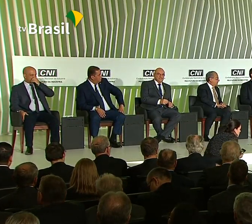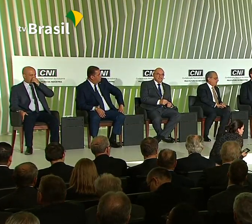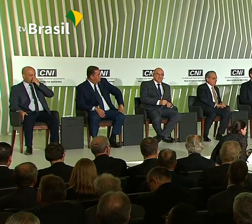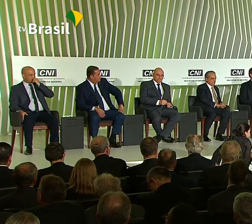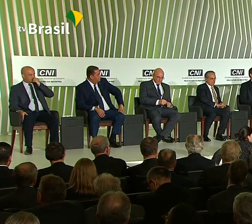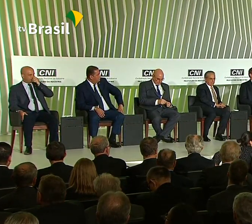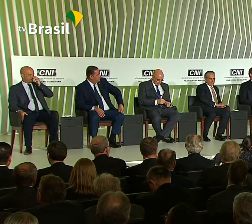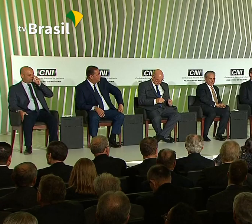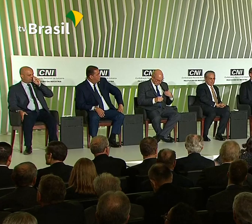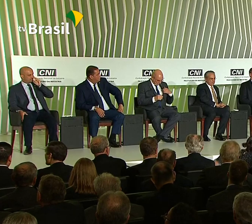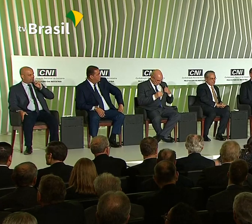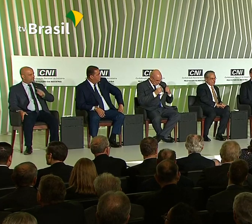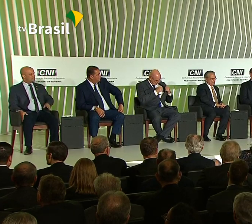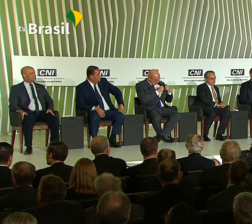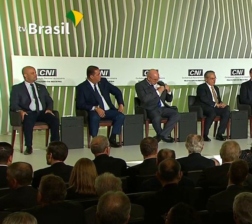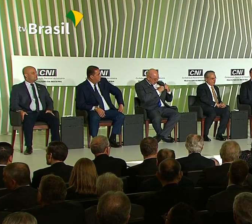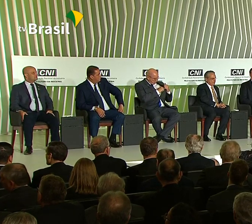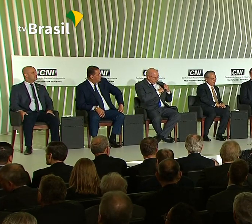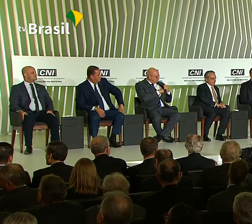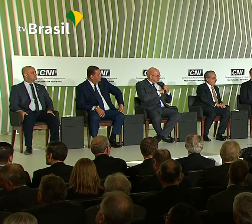da cdl em